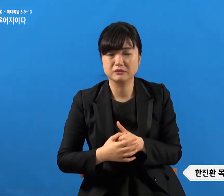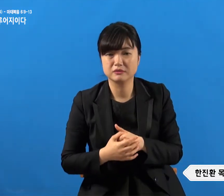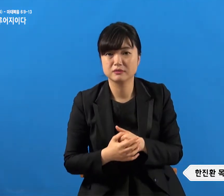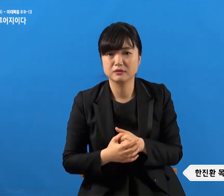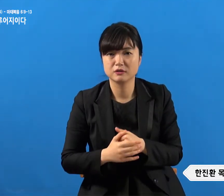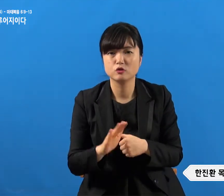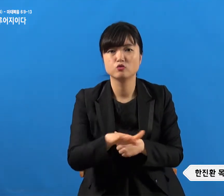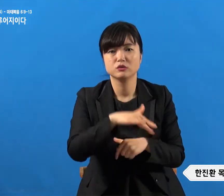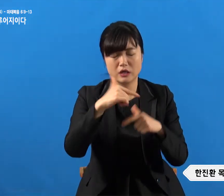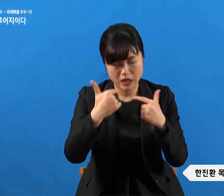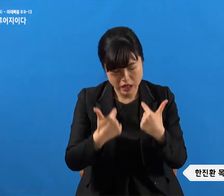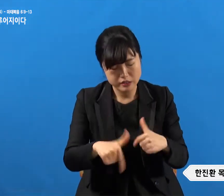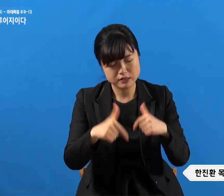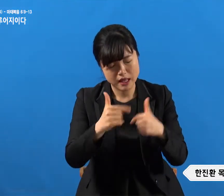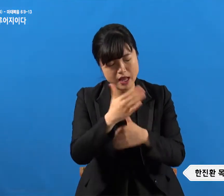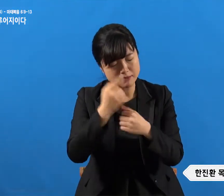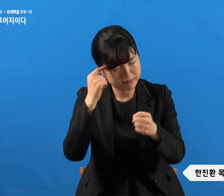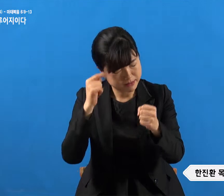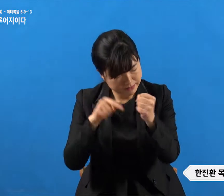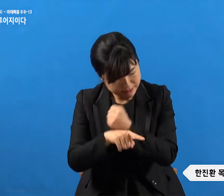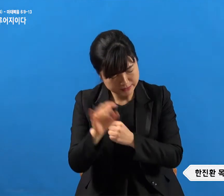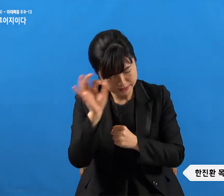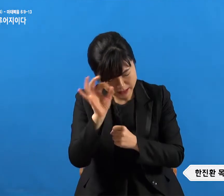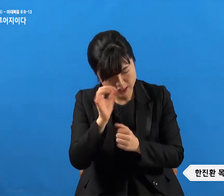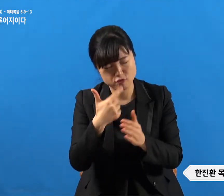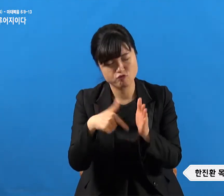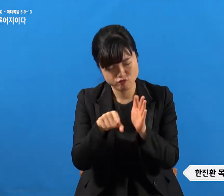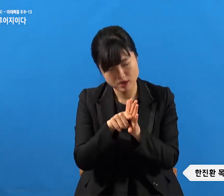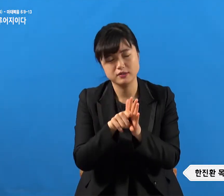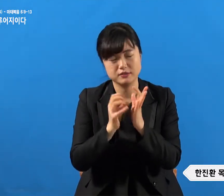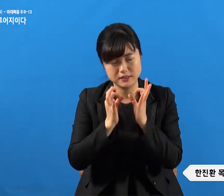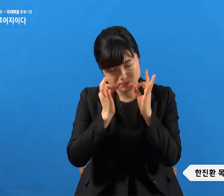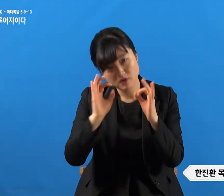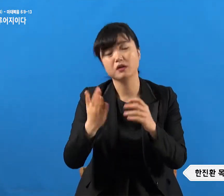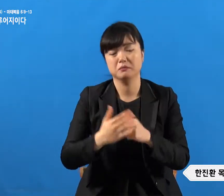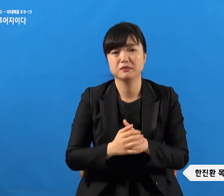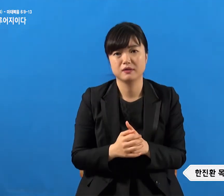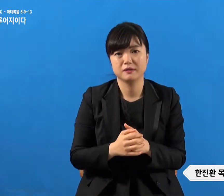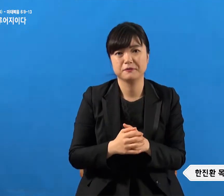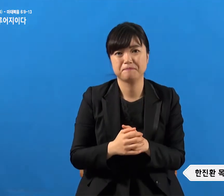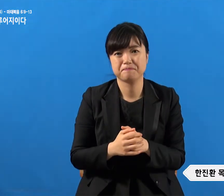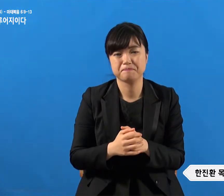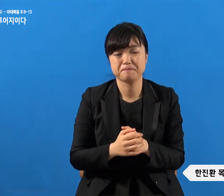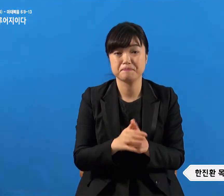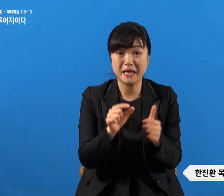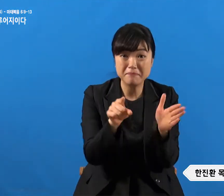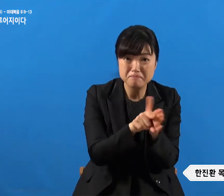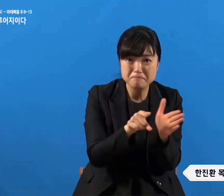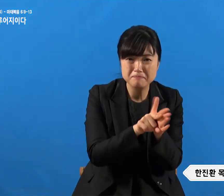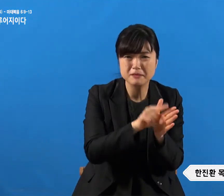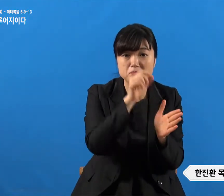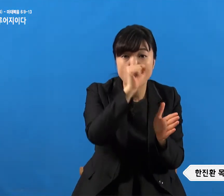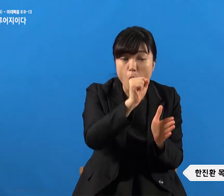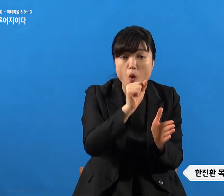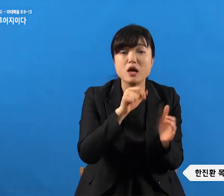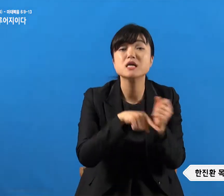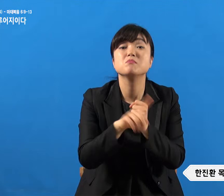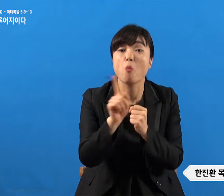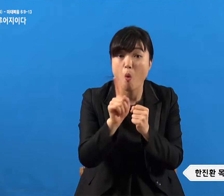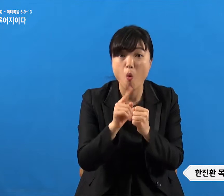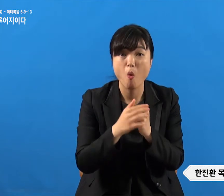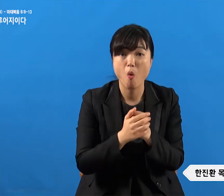그래서 우리는 늘 하나님의 뜻을 찾는 삶을 살아야 합니다. 믿음이 좋다는